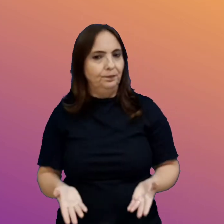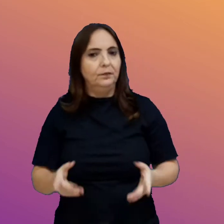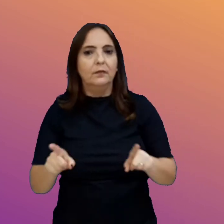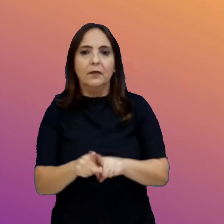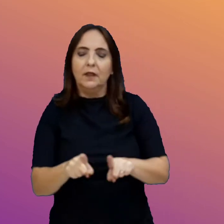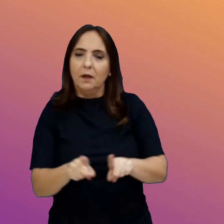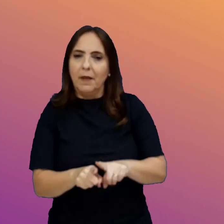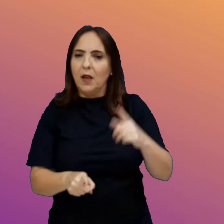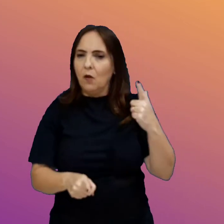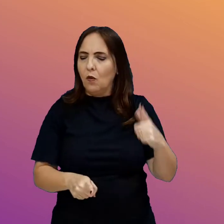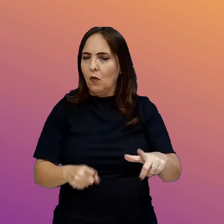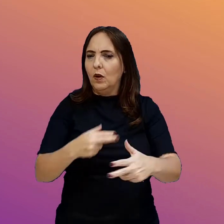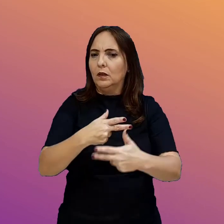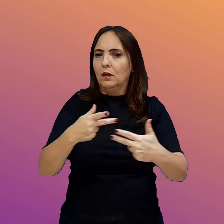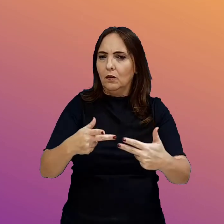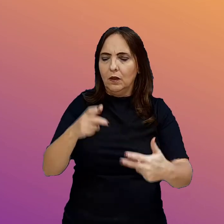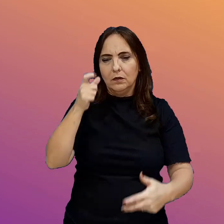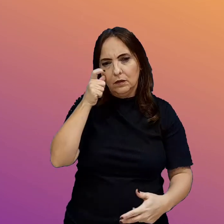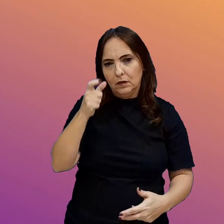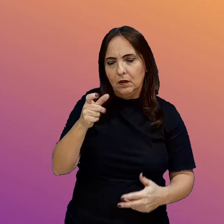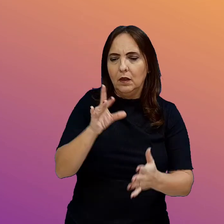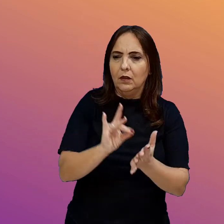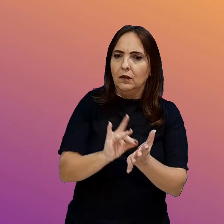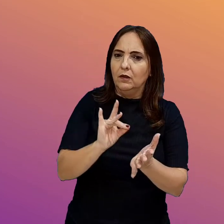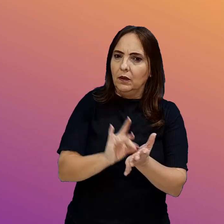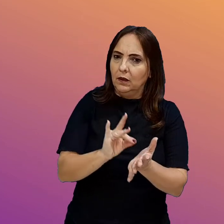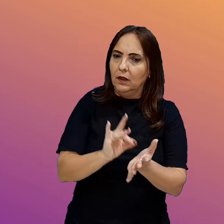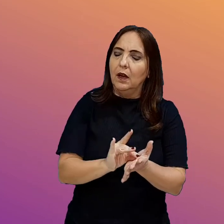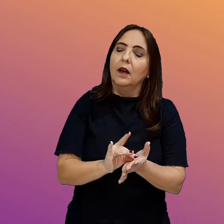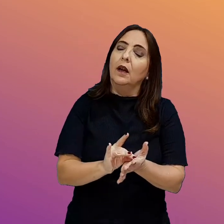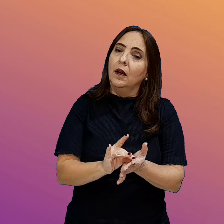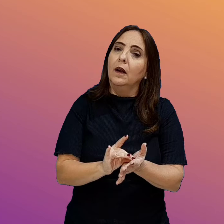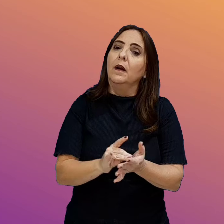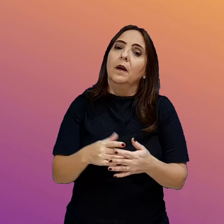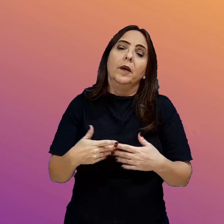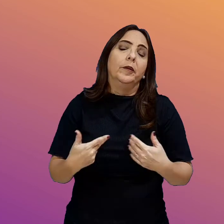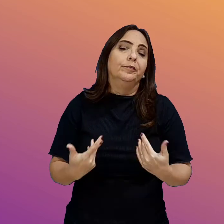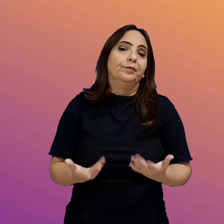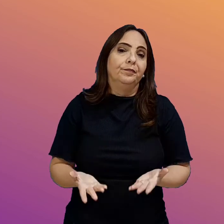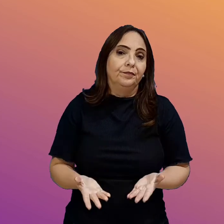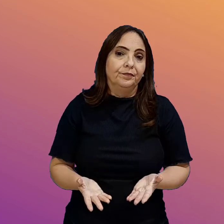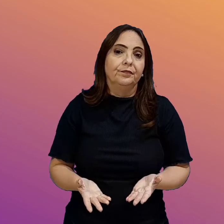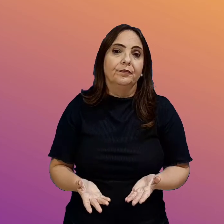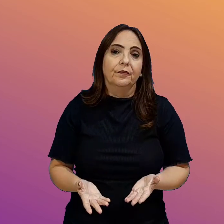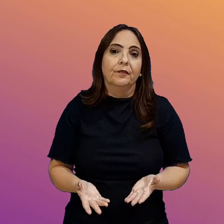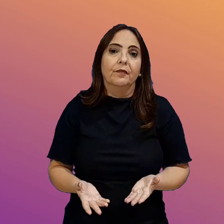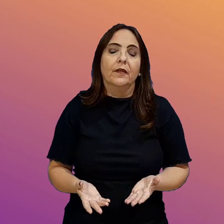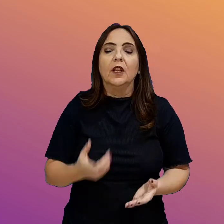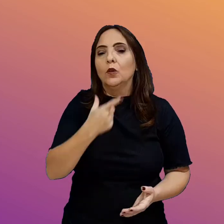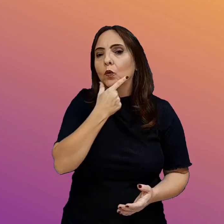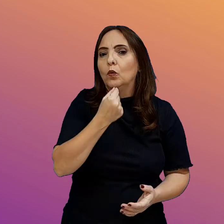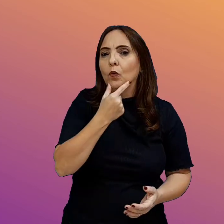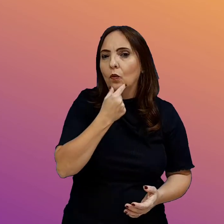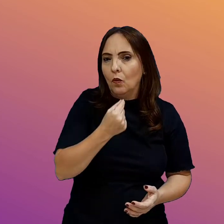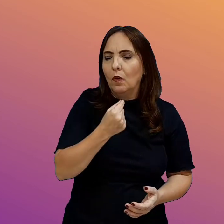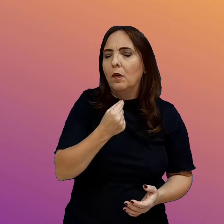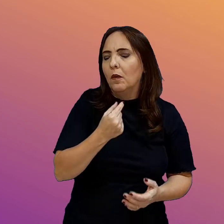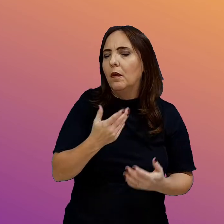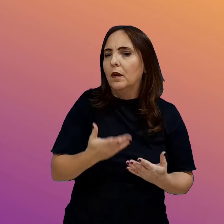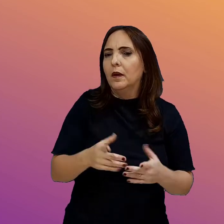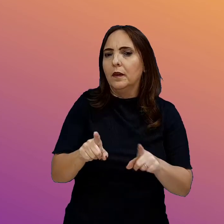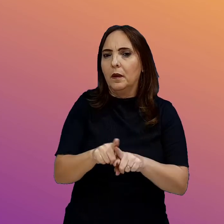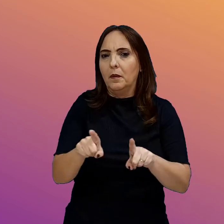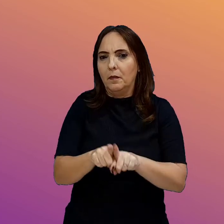Um outro caso que eu acho interessante, está no outro extremo, é o do Dr. Ben Carson, que